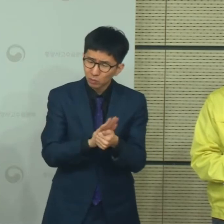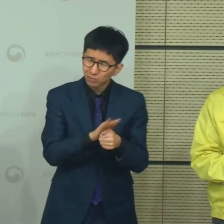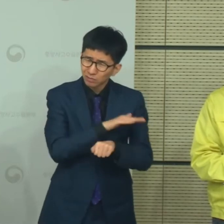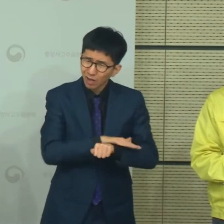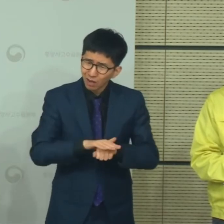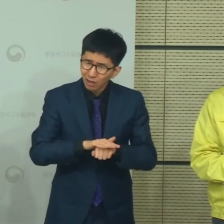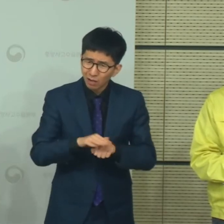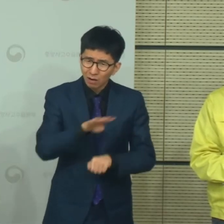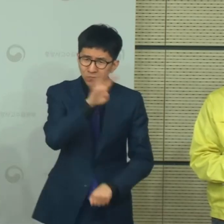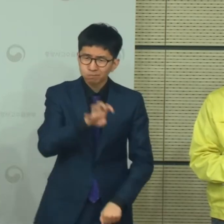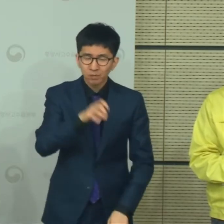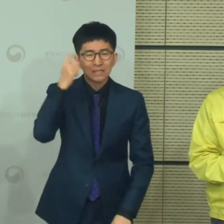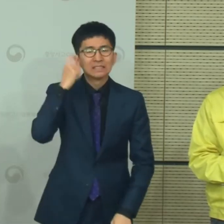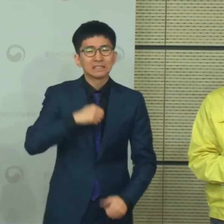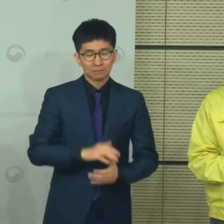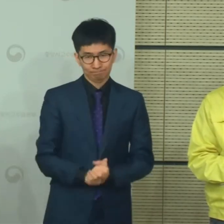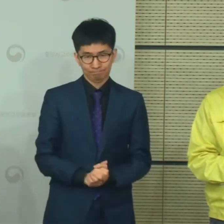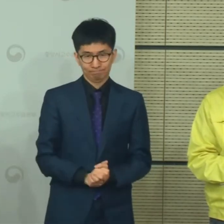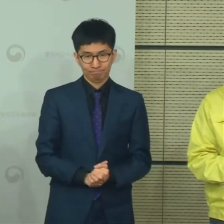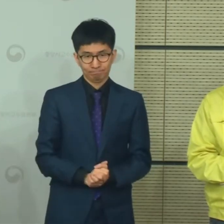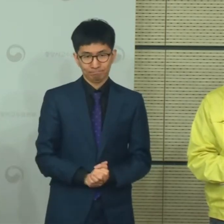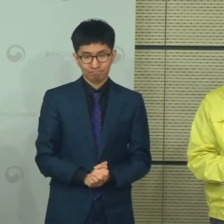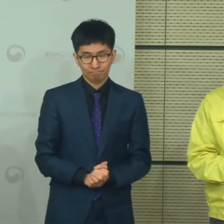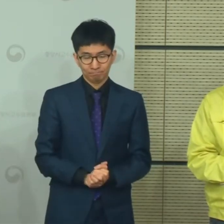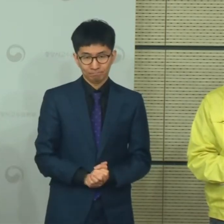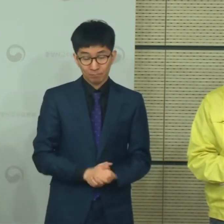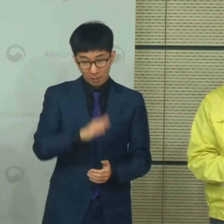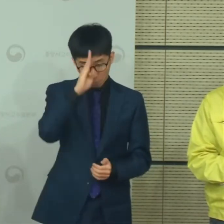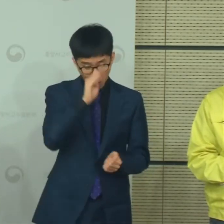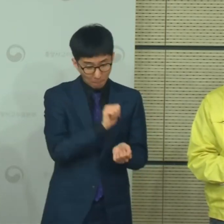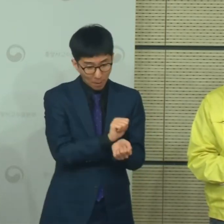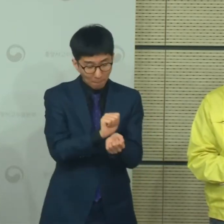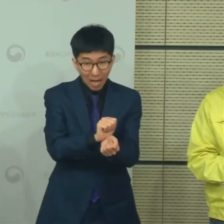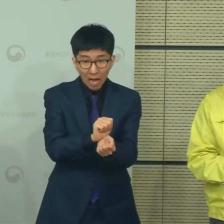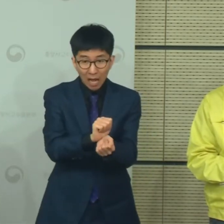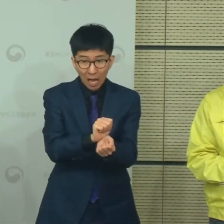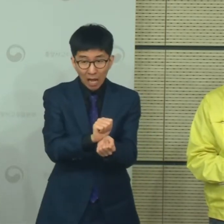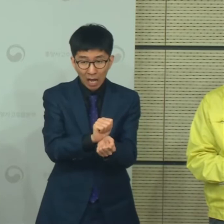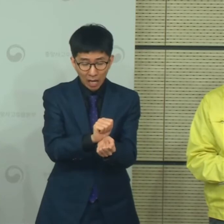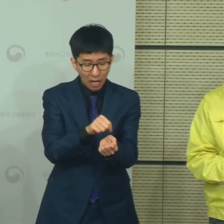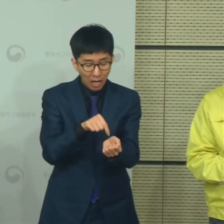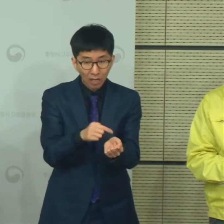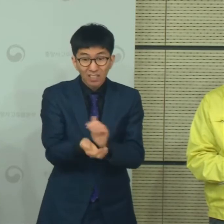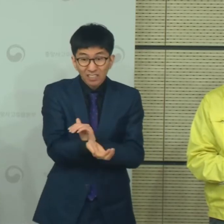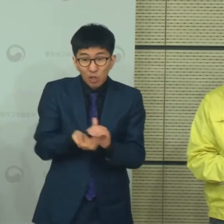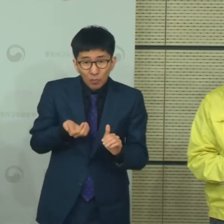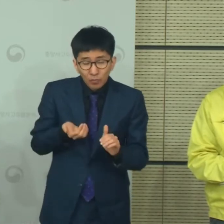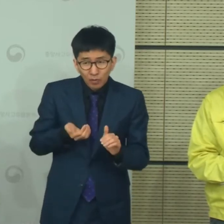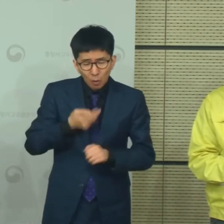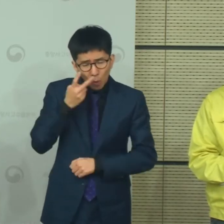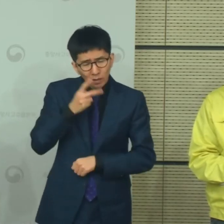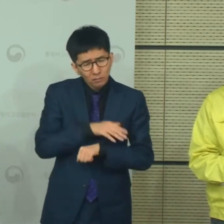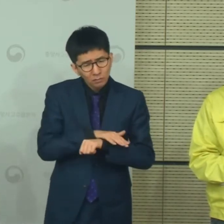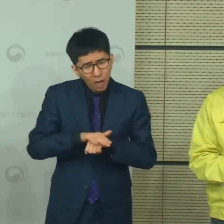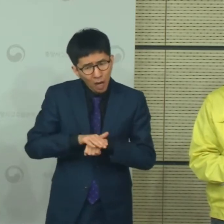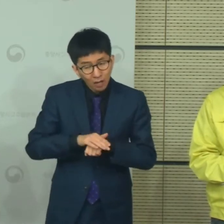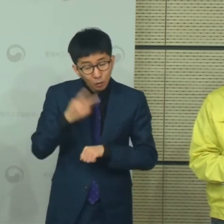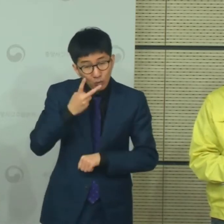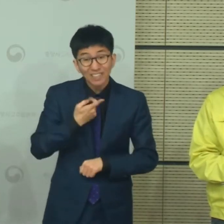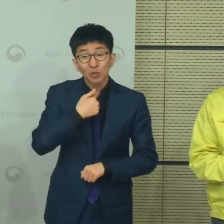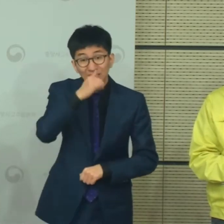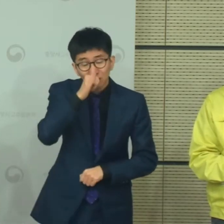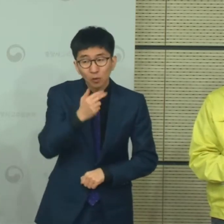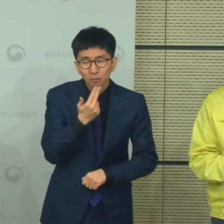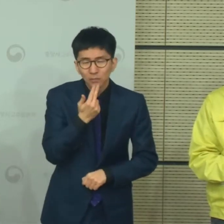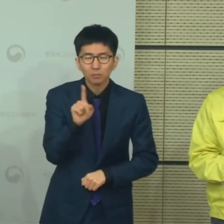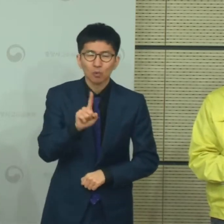여기 사람들이 여기서 제대로 그 발병 환자가 확인되기 이전에 처치를 제대로 받았는지 조사를 하셨는지, 그런 부분에 대해서 조사할 계획이